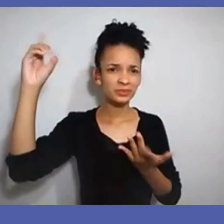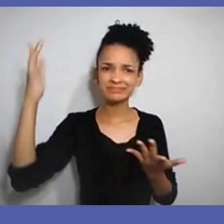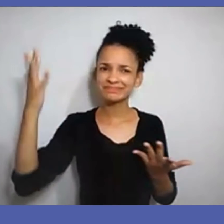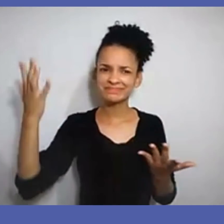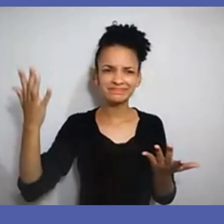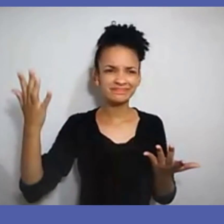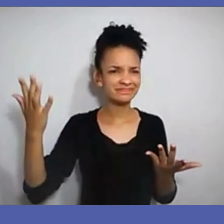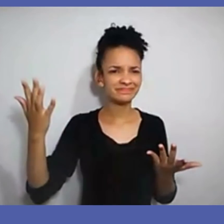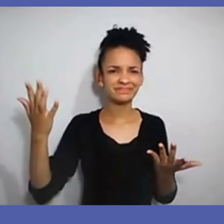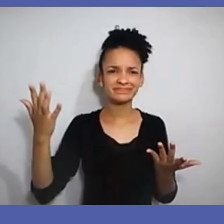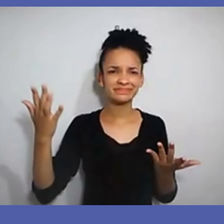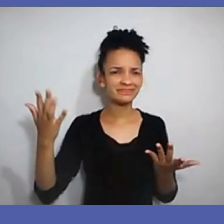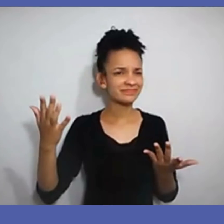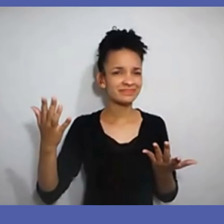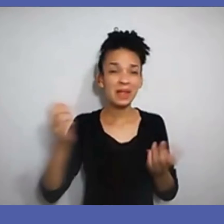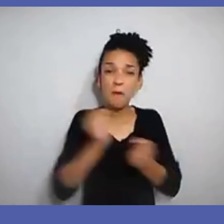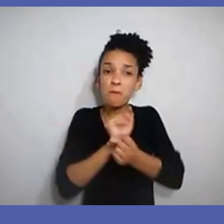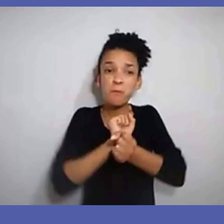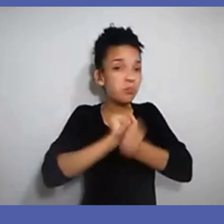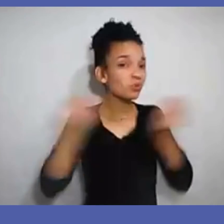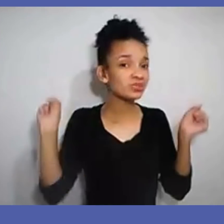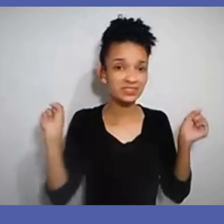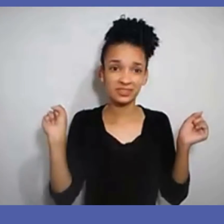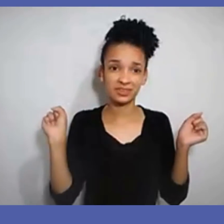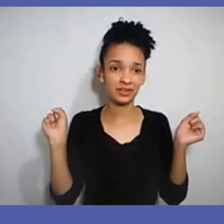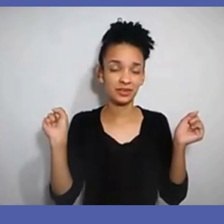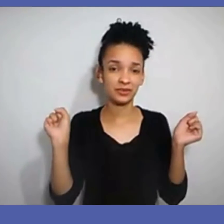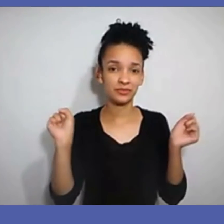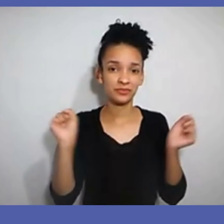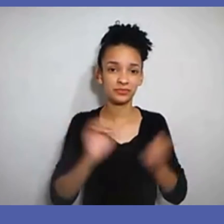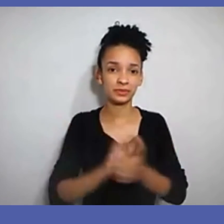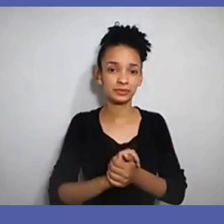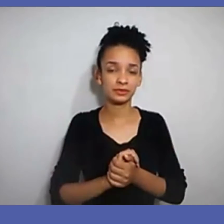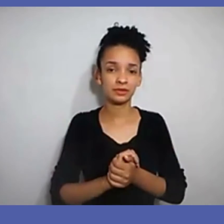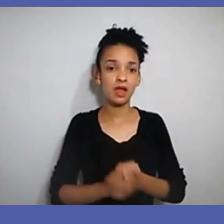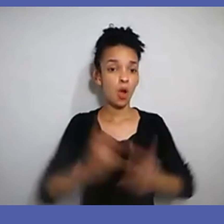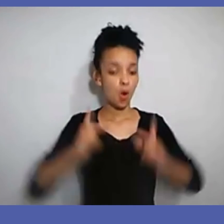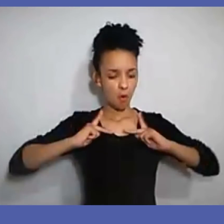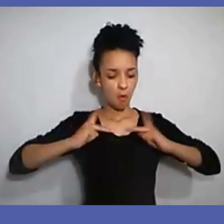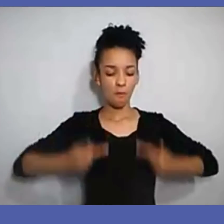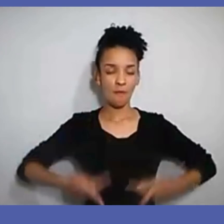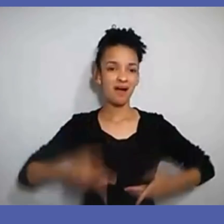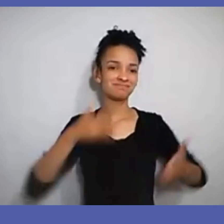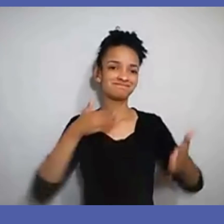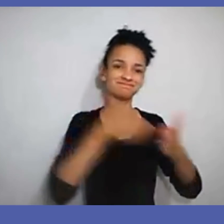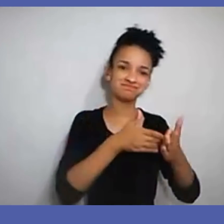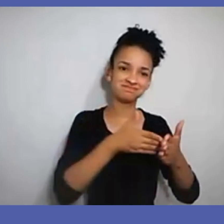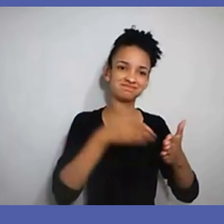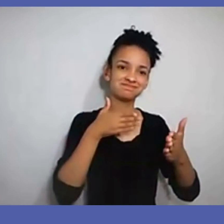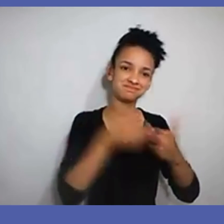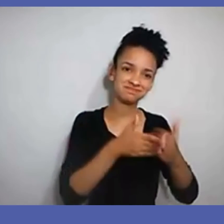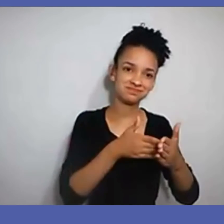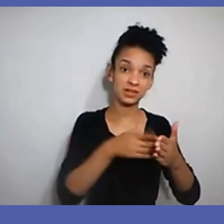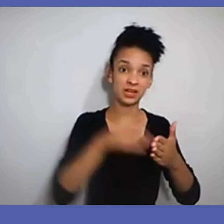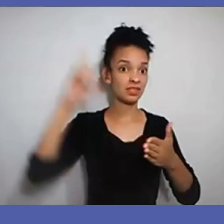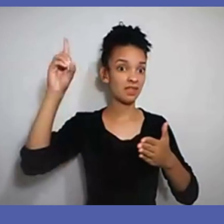possibilidade de comparação. O homem é extremamente limitado, enquanto que Deus é ilimitado.